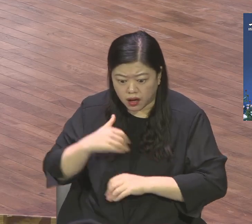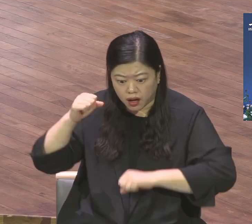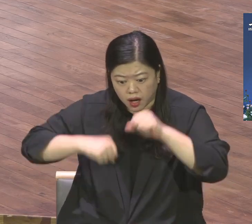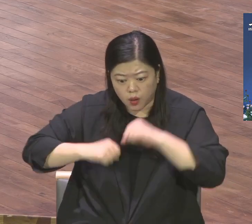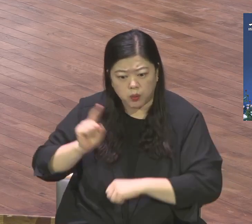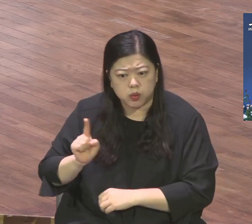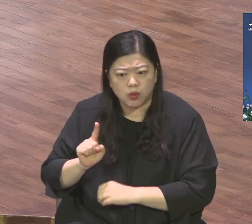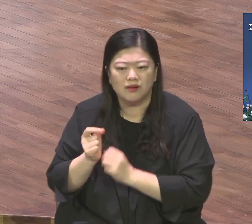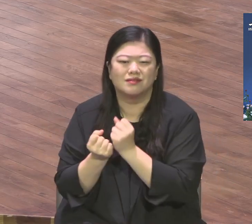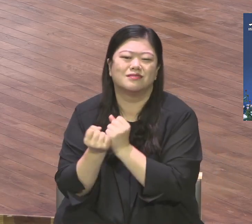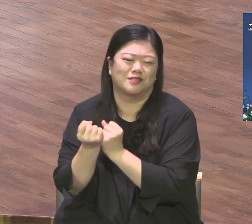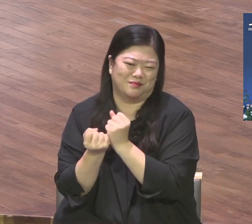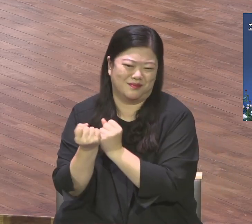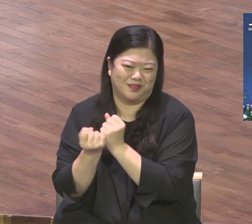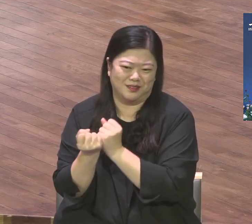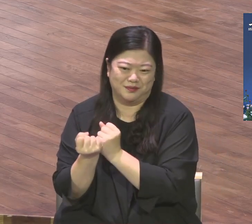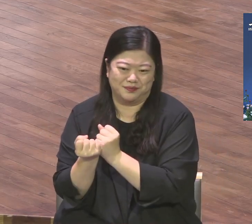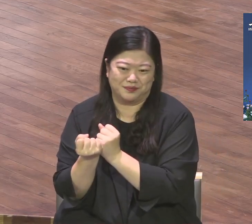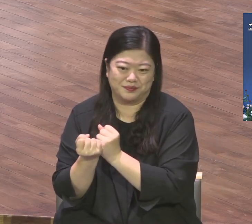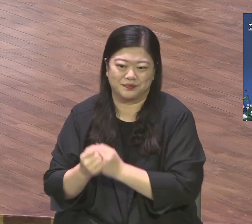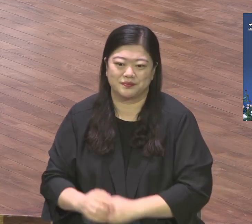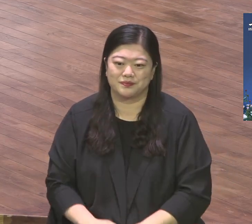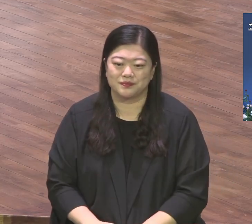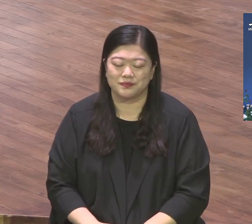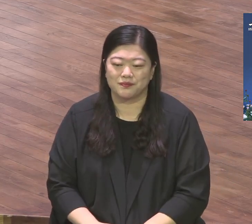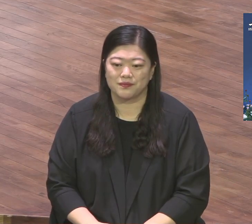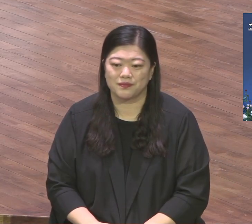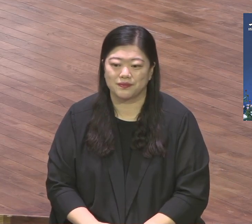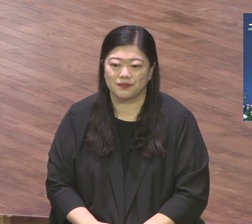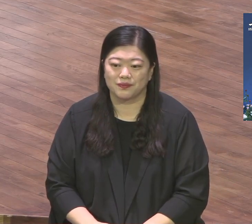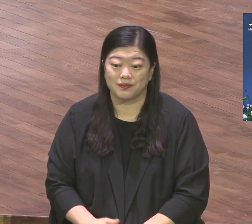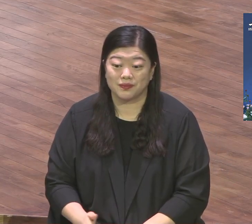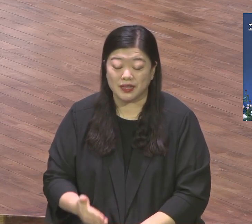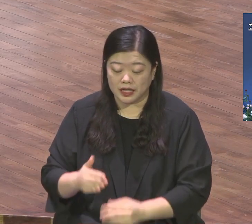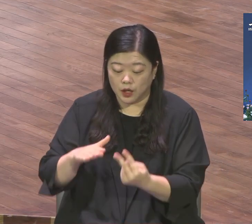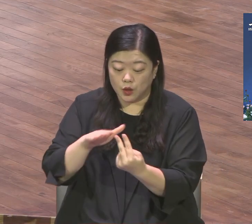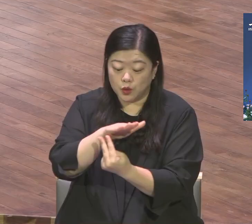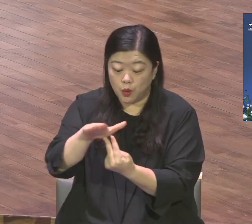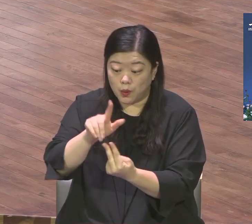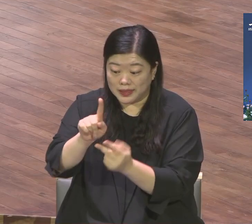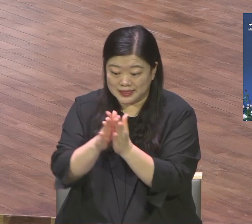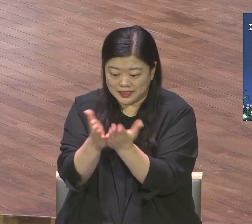당시에는 로마 제국의 극심한 박해가 있었고